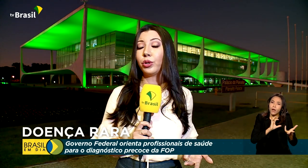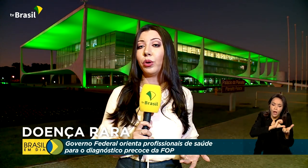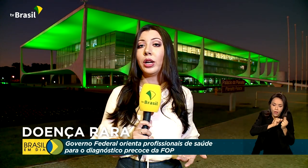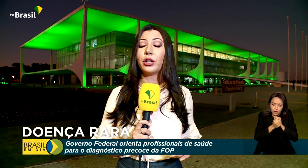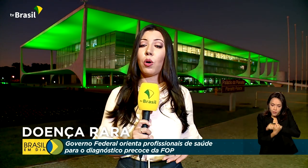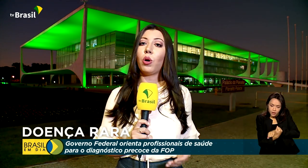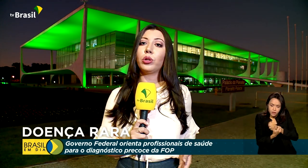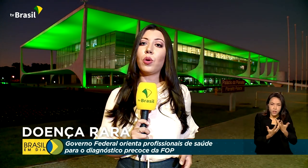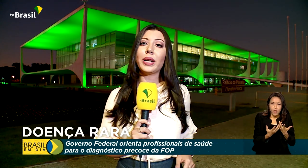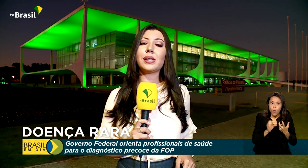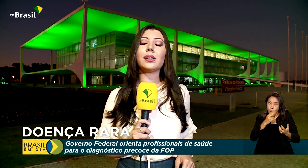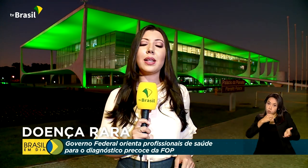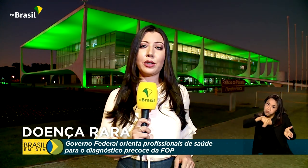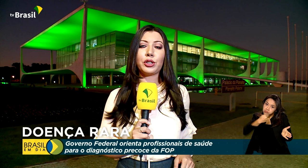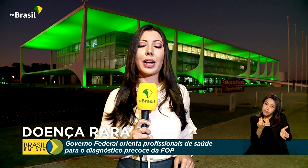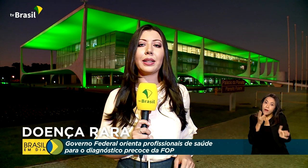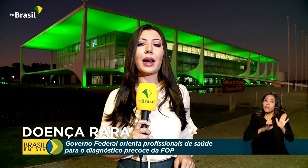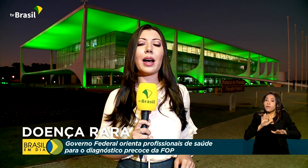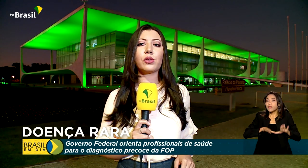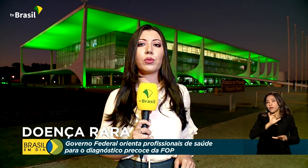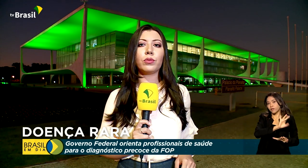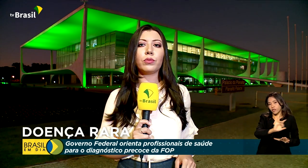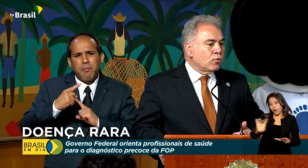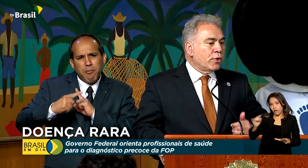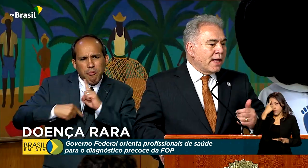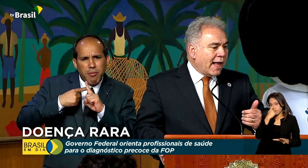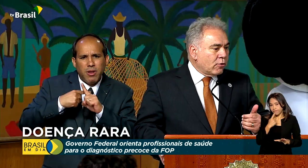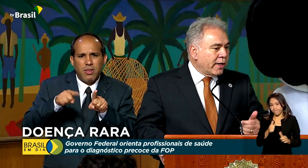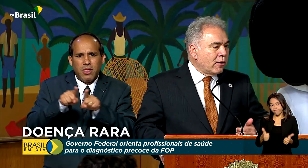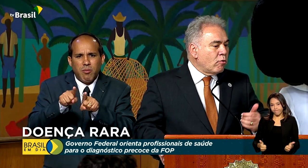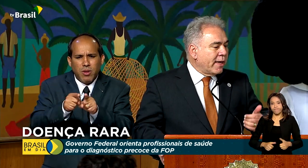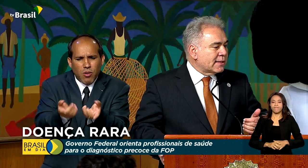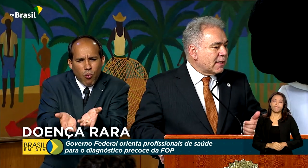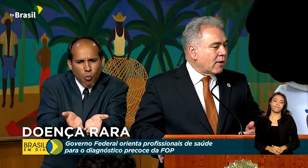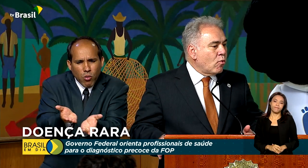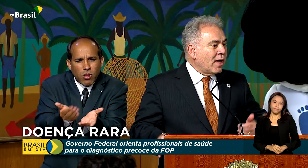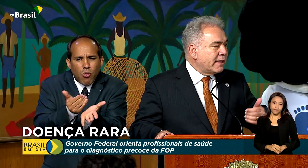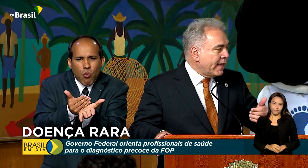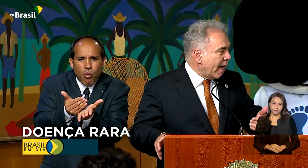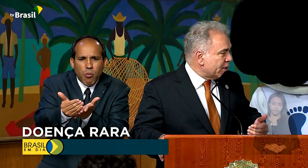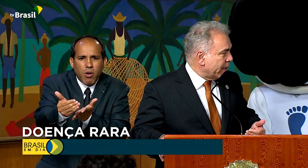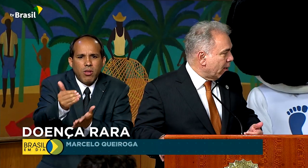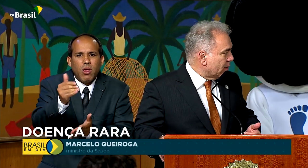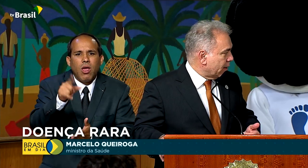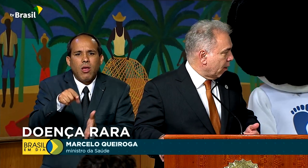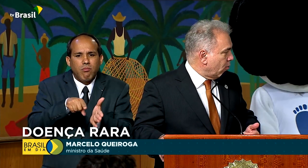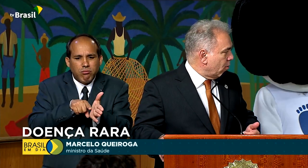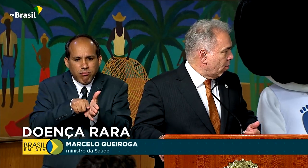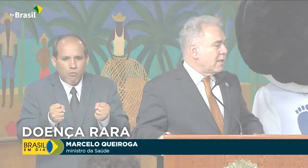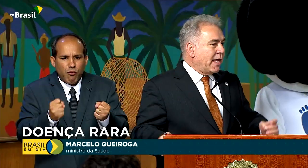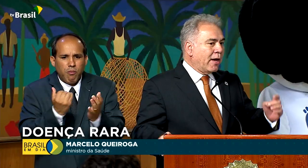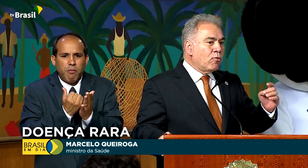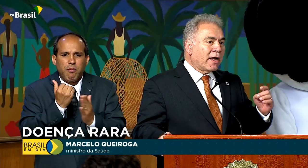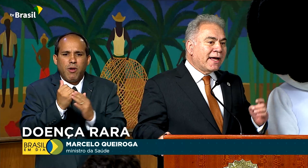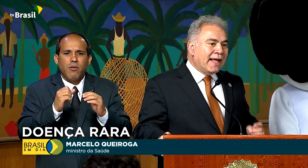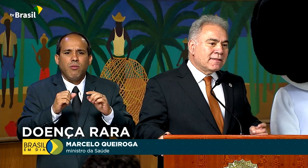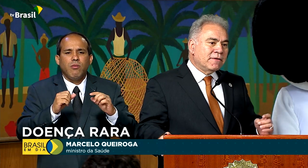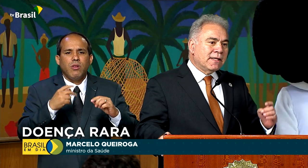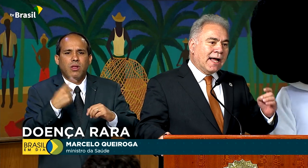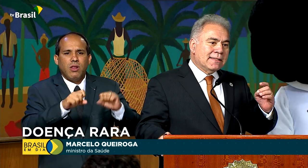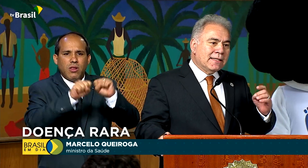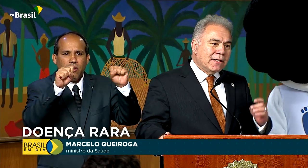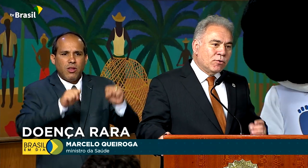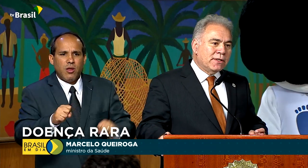cirúrgico, de acordo com a necessidade de cada caso. O cuidado começa com a triagem neonatal, é com a